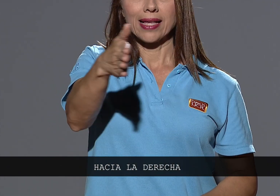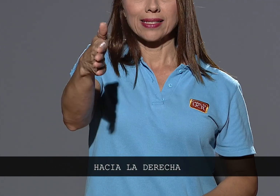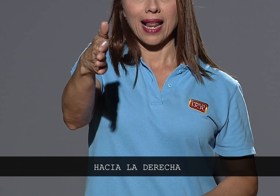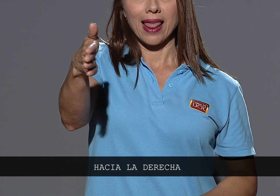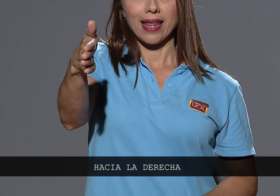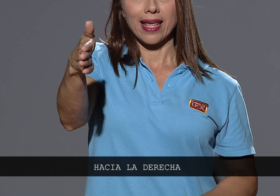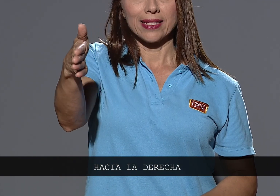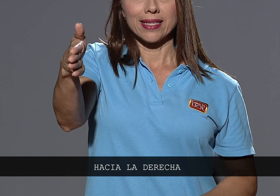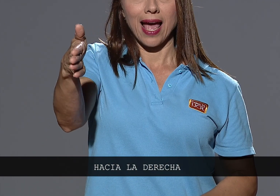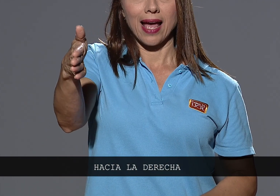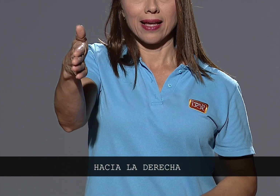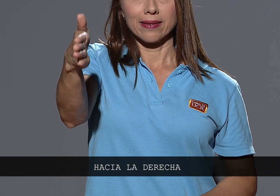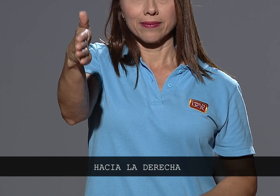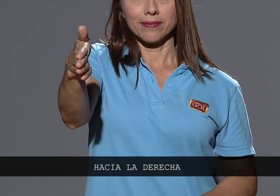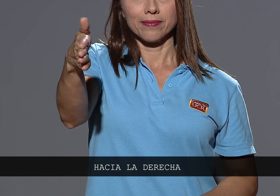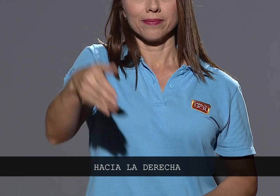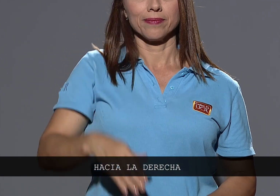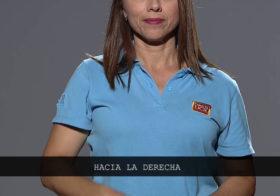hacia la derecha.